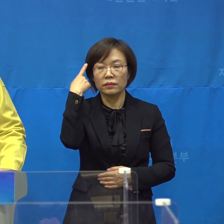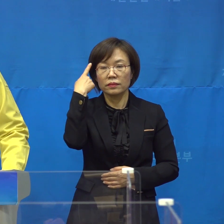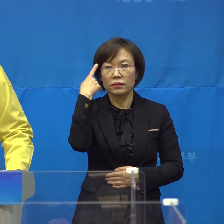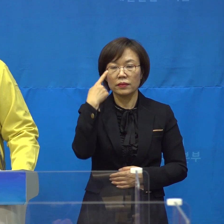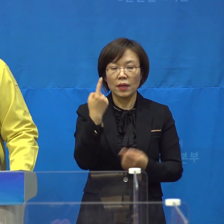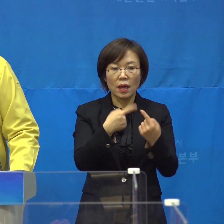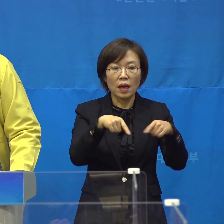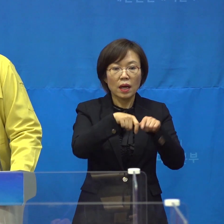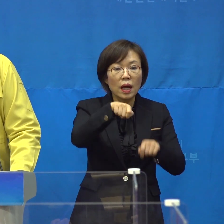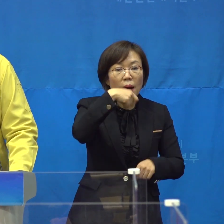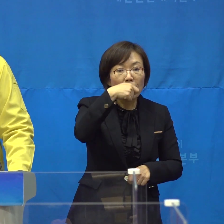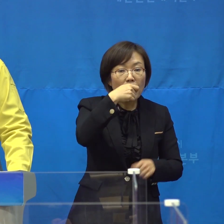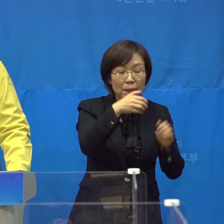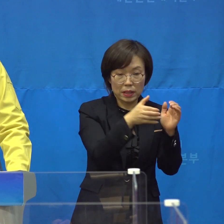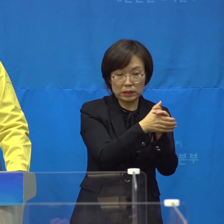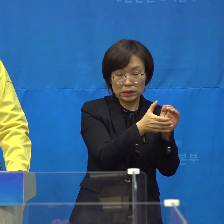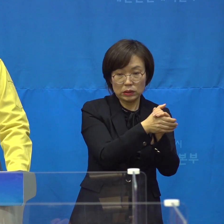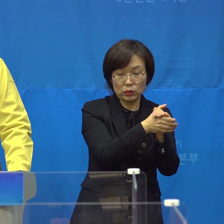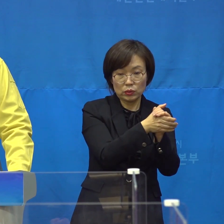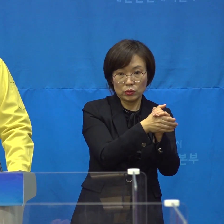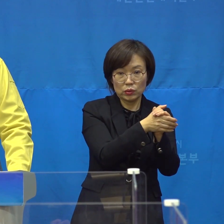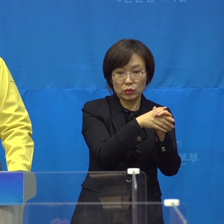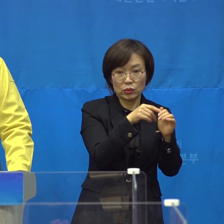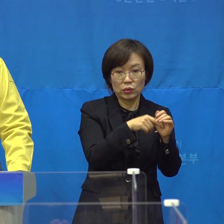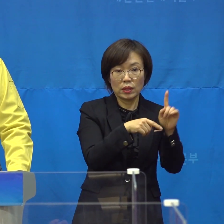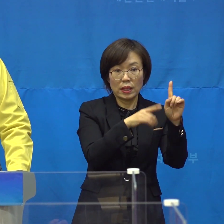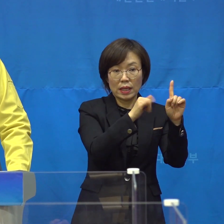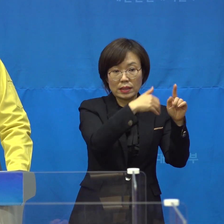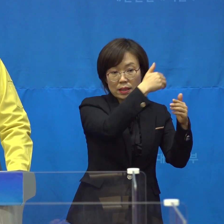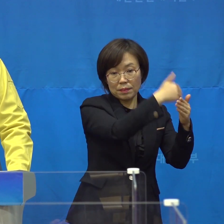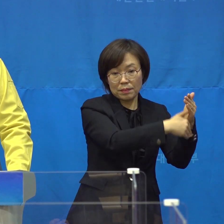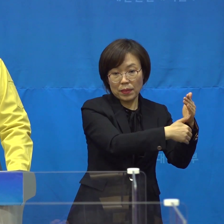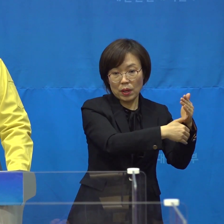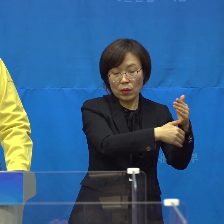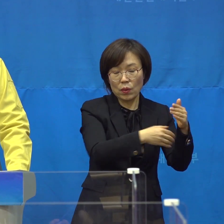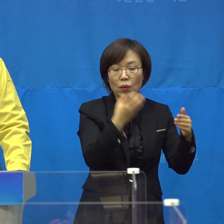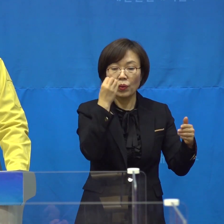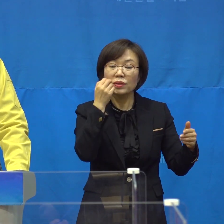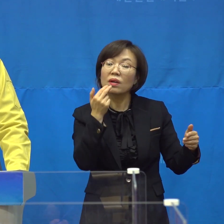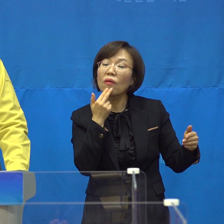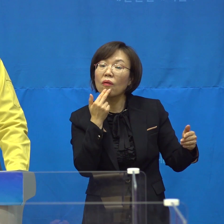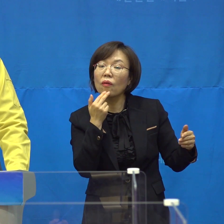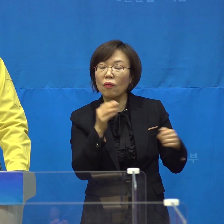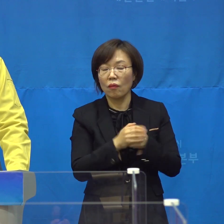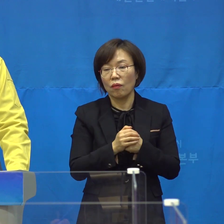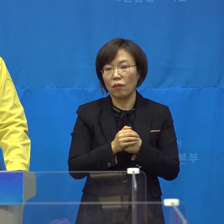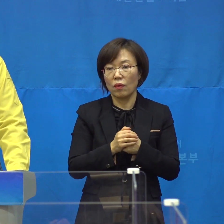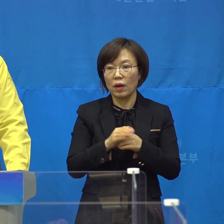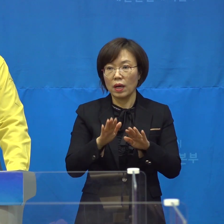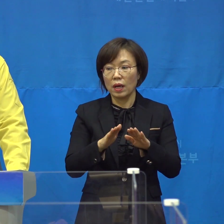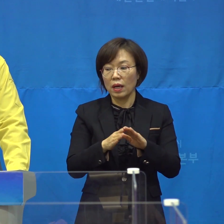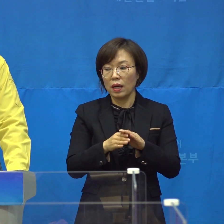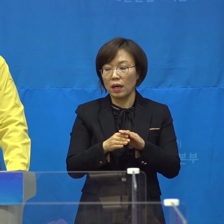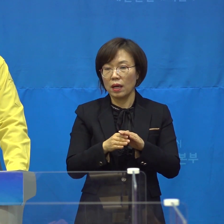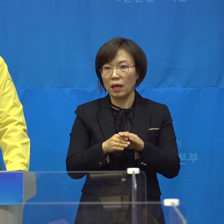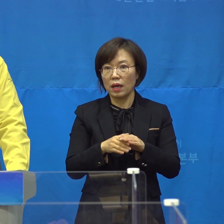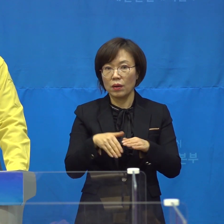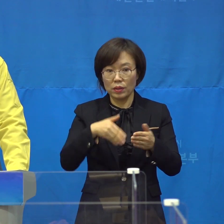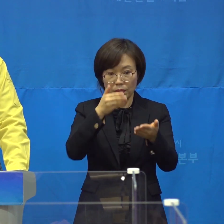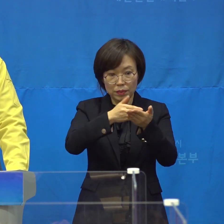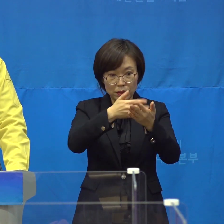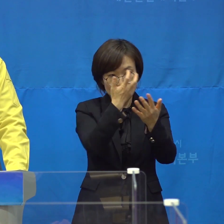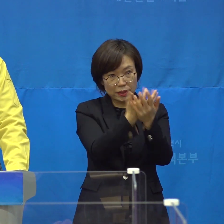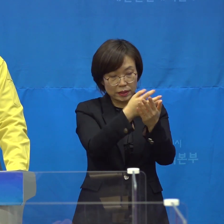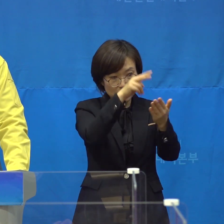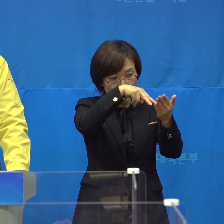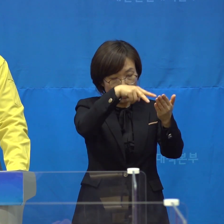어제 같이 식사를 했던 친구들은 한 명을 제외하고 다 음성이 나왔고요. 이 친구는 또 12월 저희 브리핑